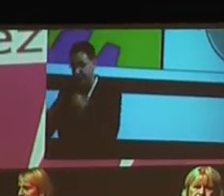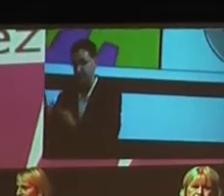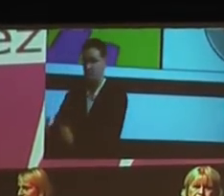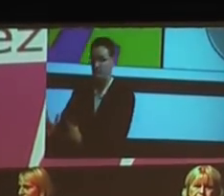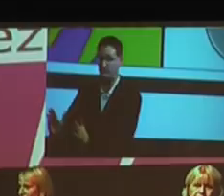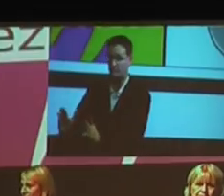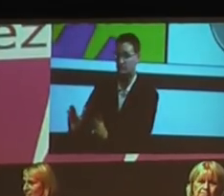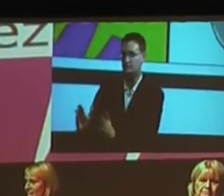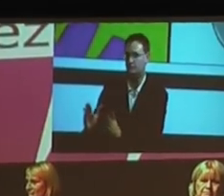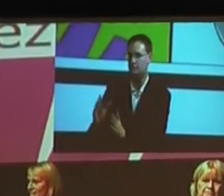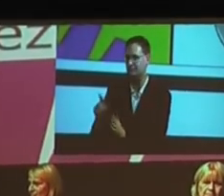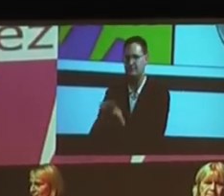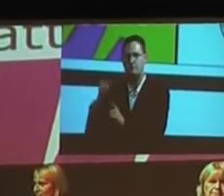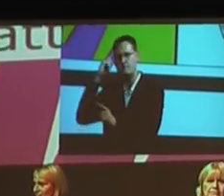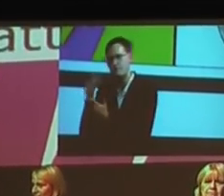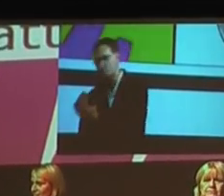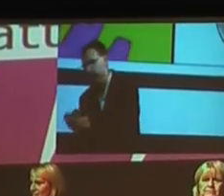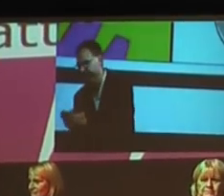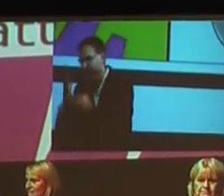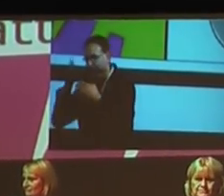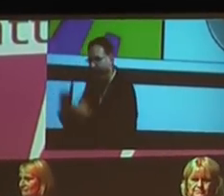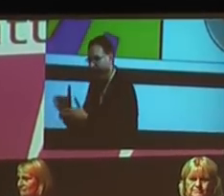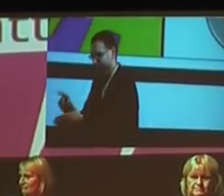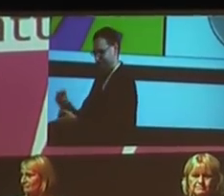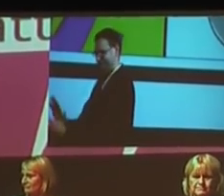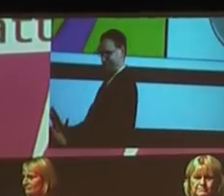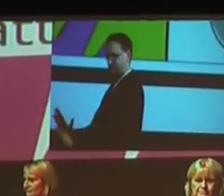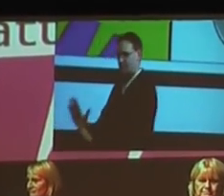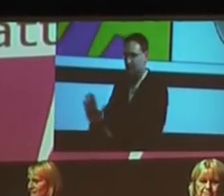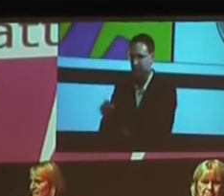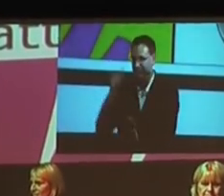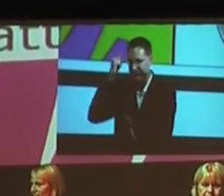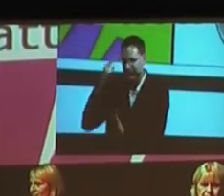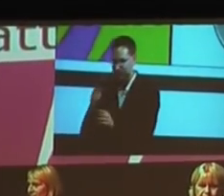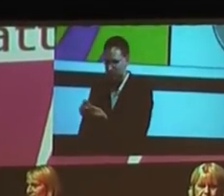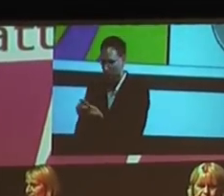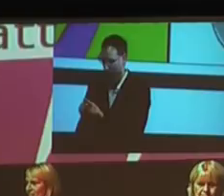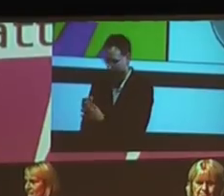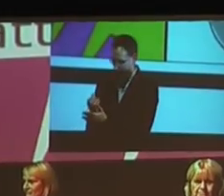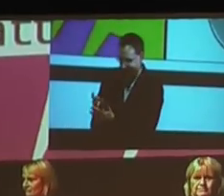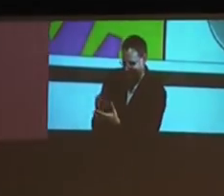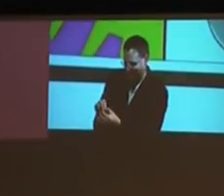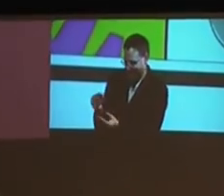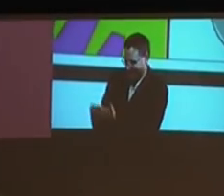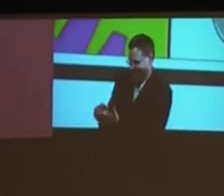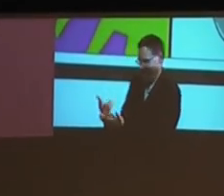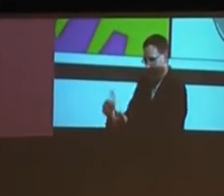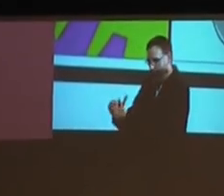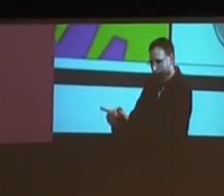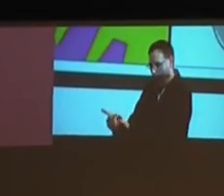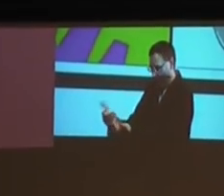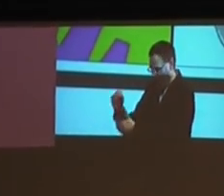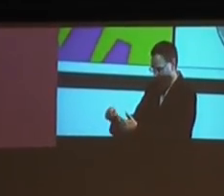Politiker überhaupt nicht. Die müssen wir catchen, die müssen wir wirklich kriegen. Und die müssen wir, ja, ich denke, durch Charme und